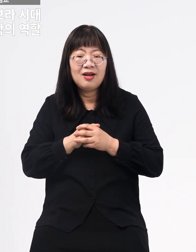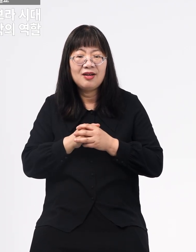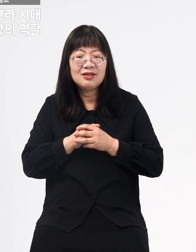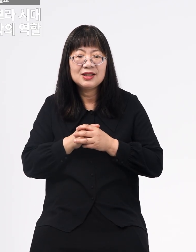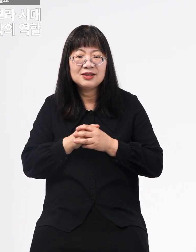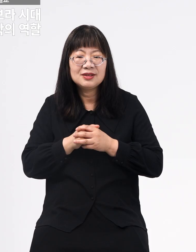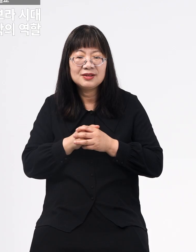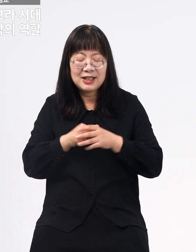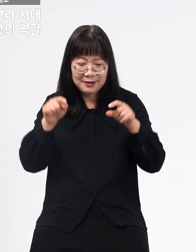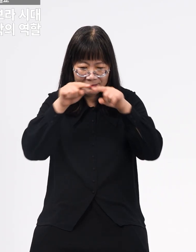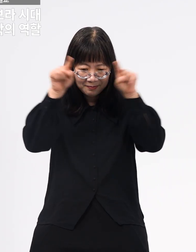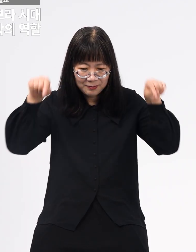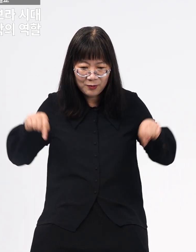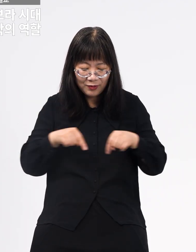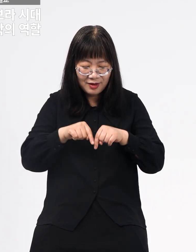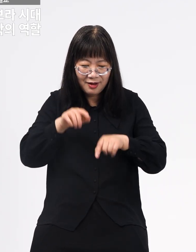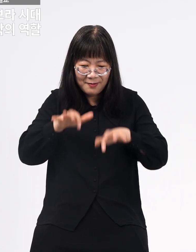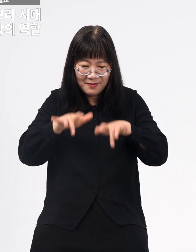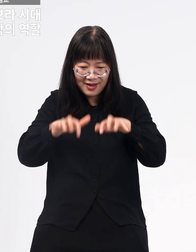페퍼워크를 통해서 실험하다가